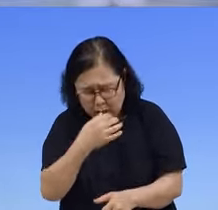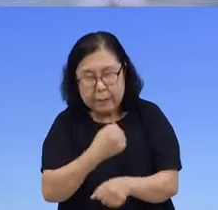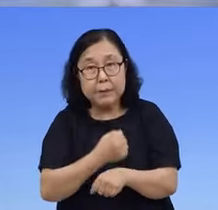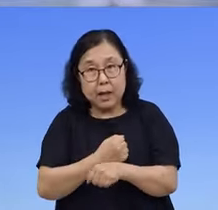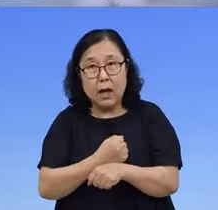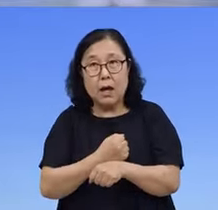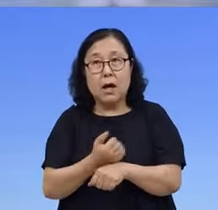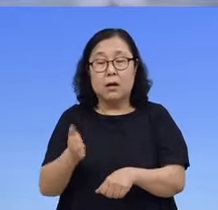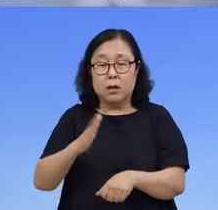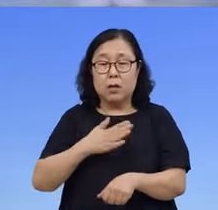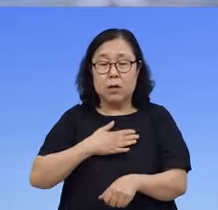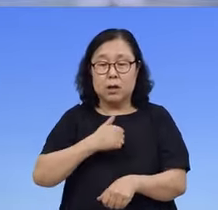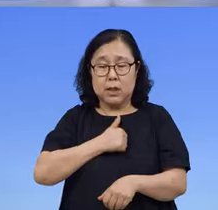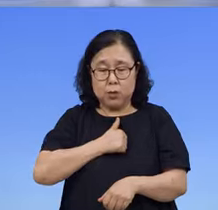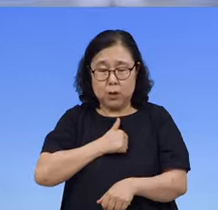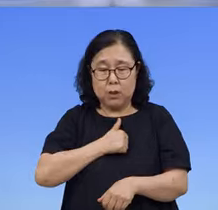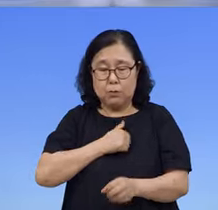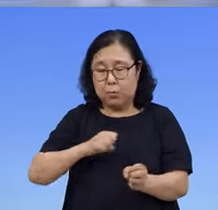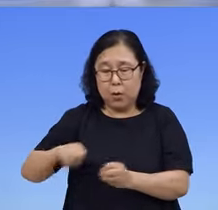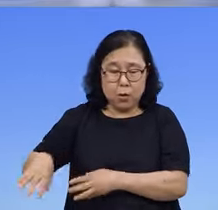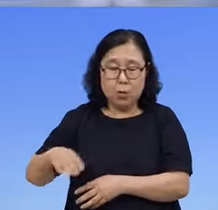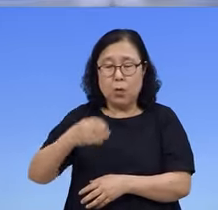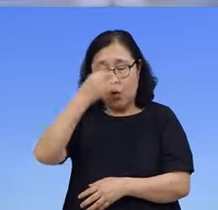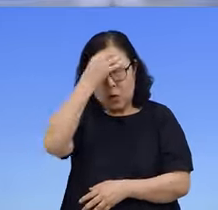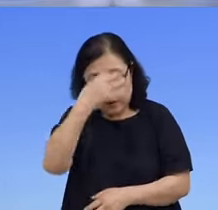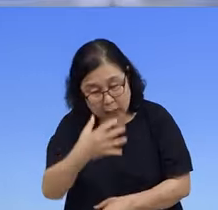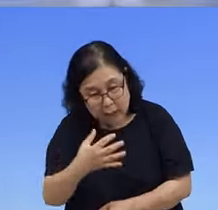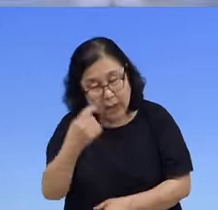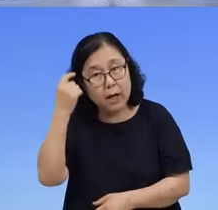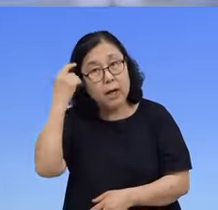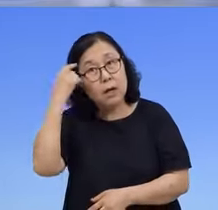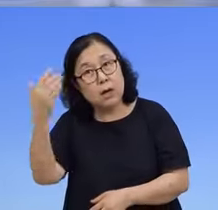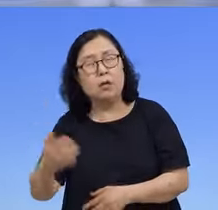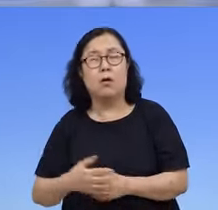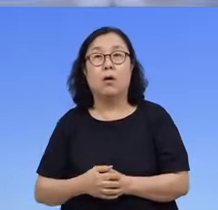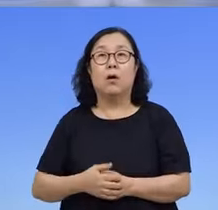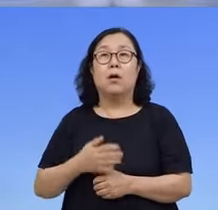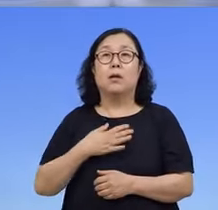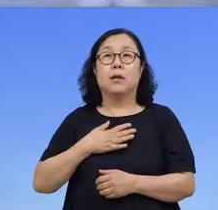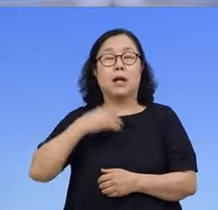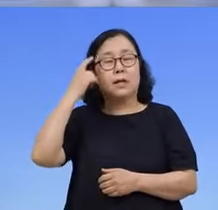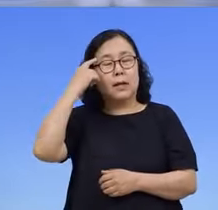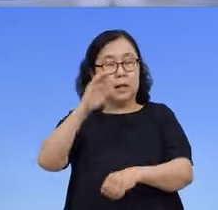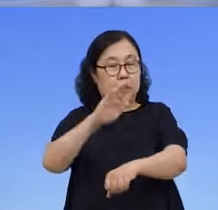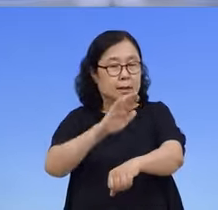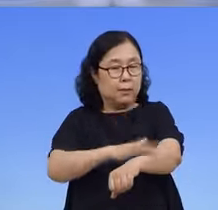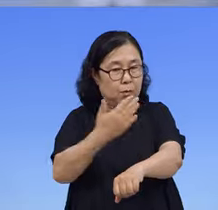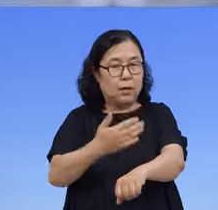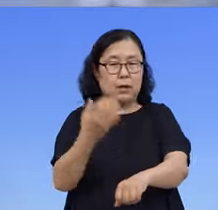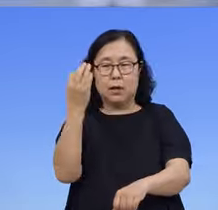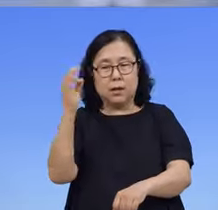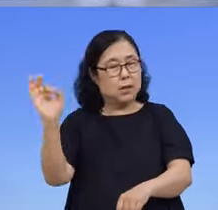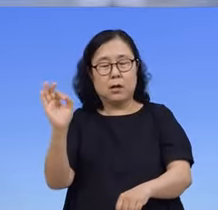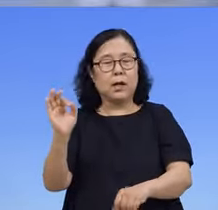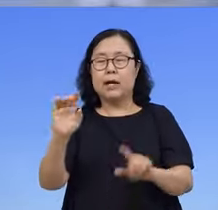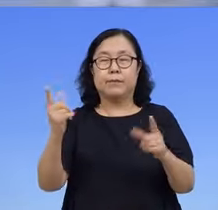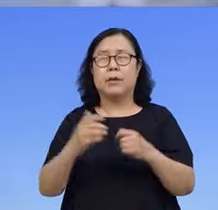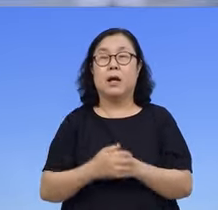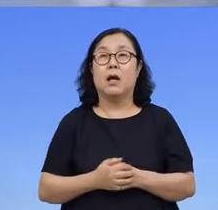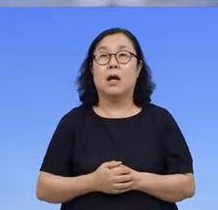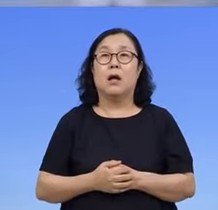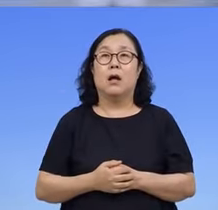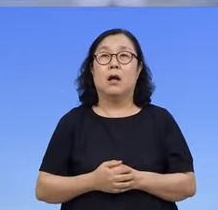여러분, 저는 왜 그렇게 자존심 내려놓고 사과하는지 아십니까? 제가 사과하는 거는요, 내 생각이 잘못됐다는 걸